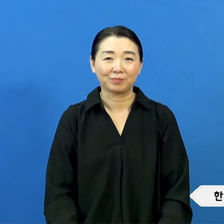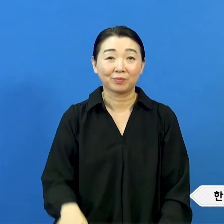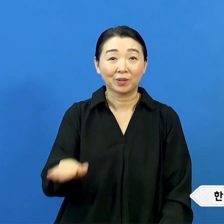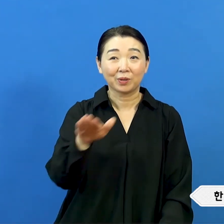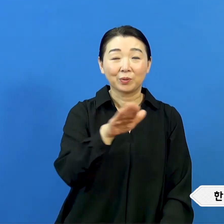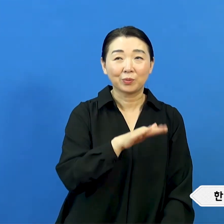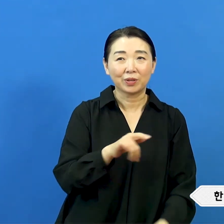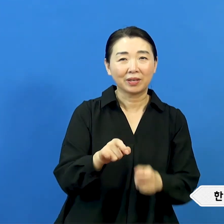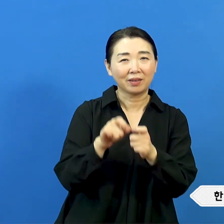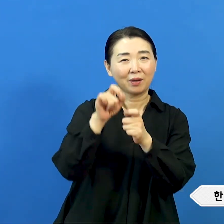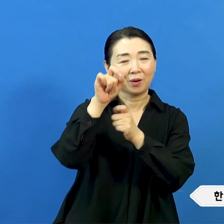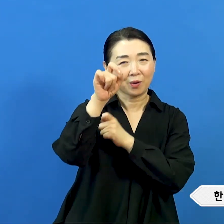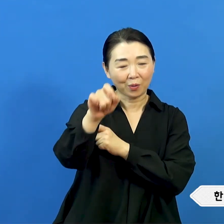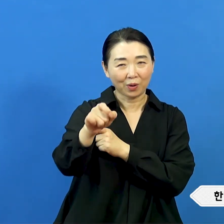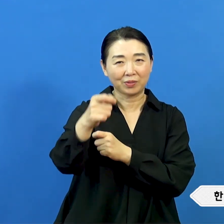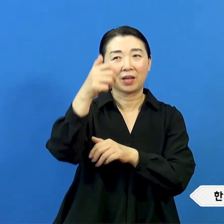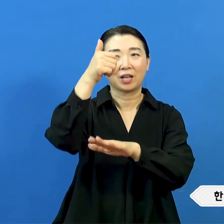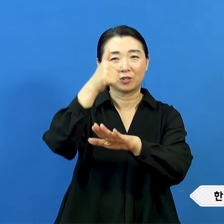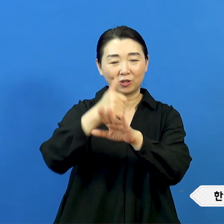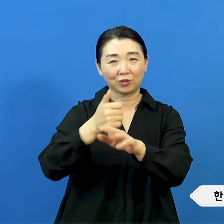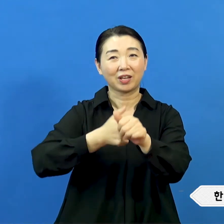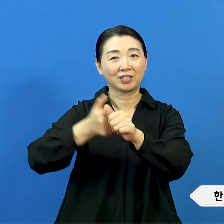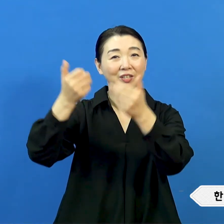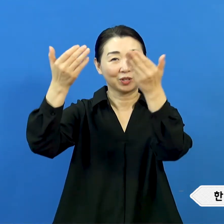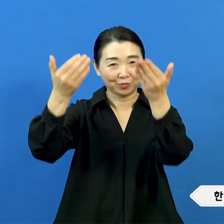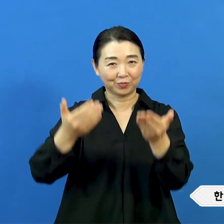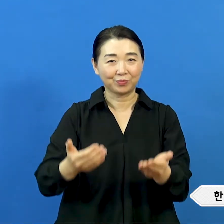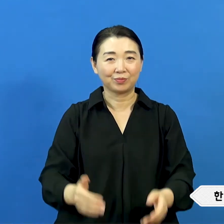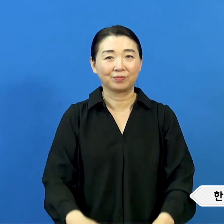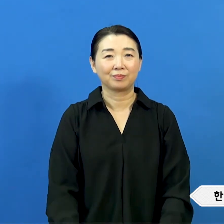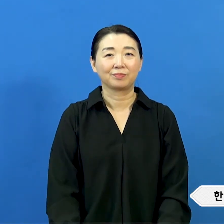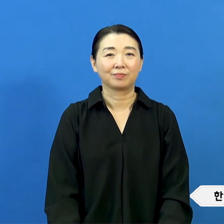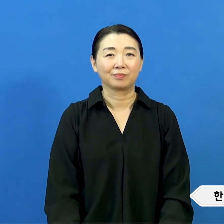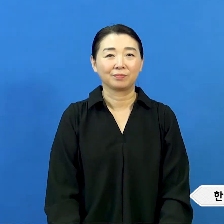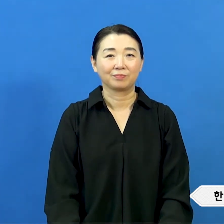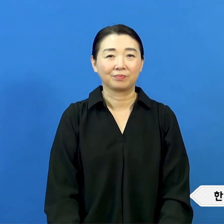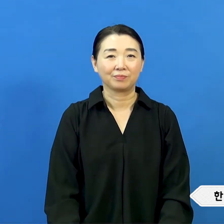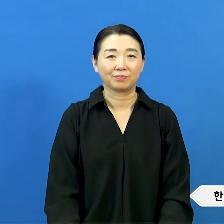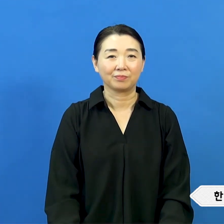우리에게 영원한 최종적인 승리를 안겨주실 것입니다.